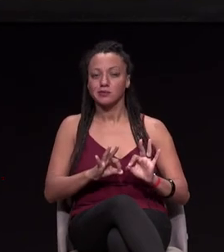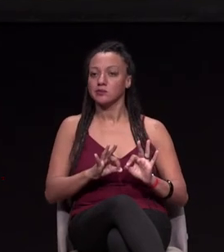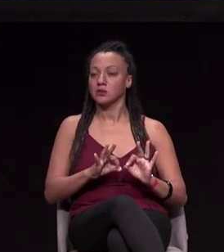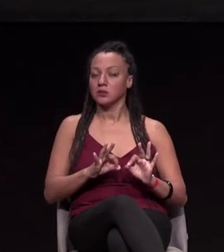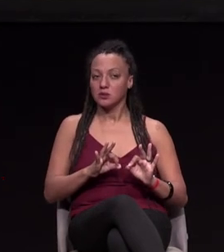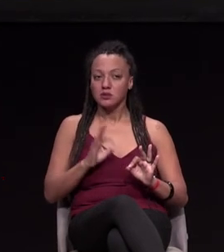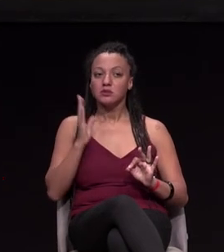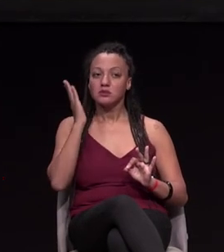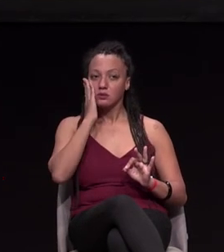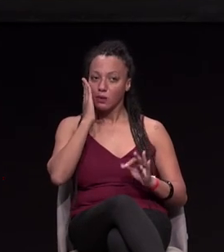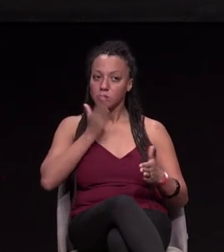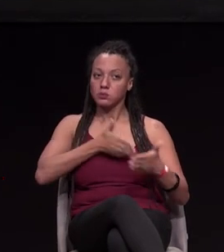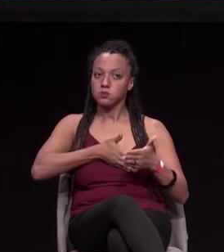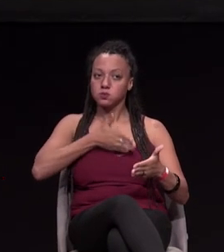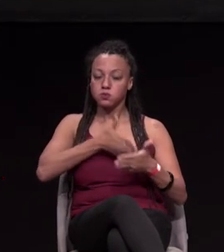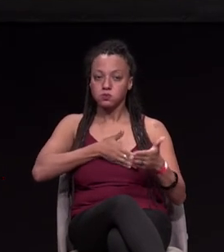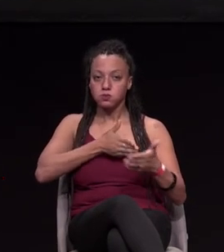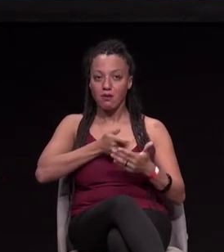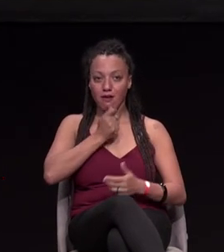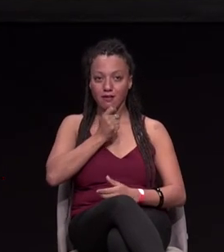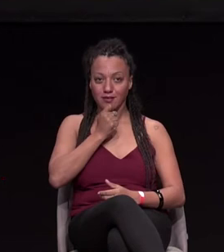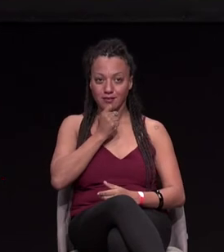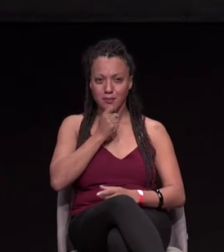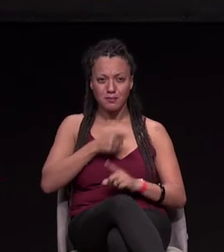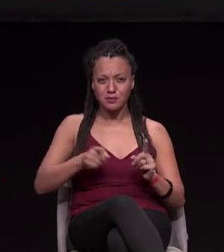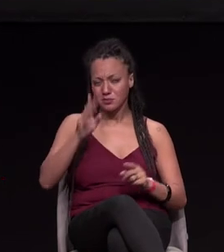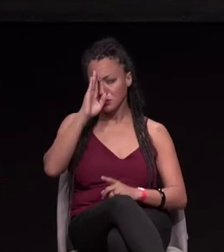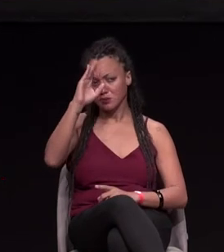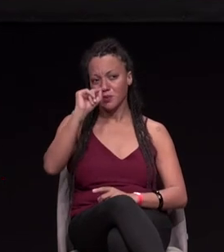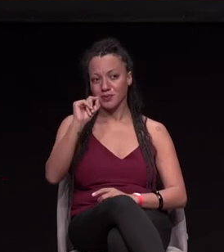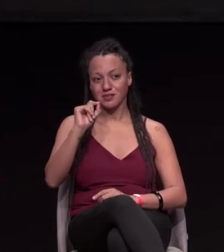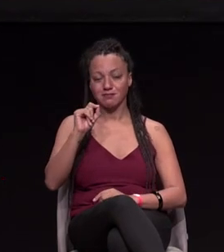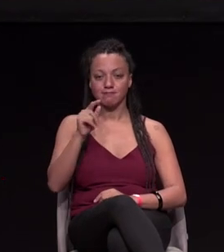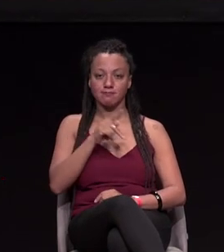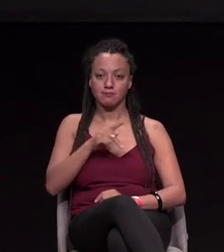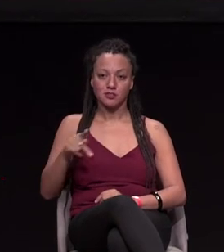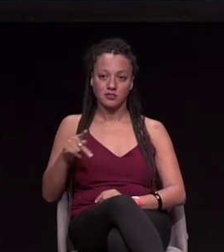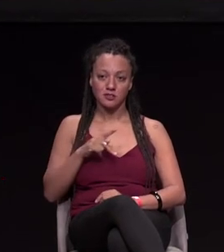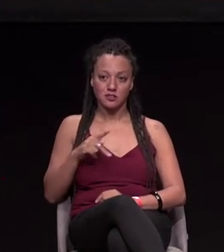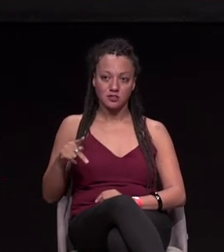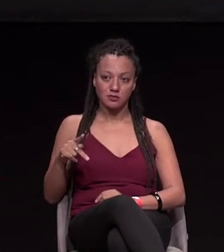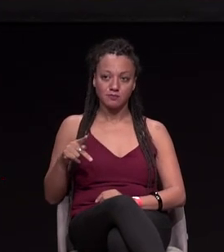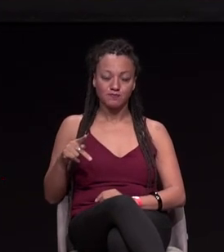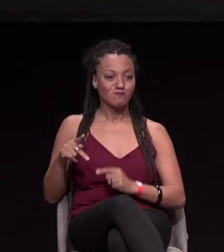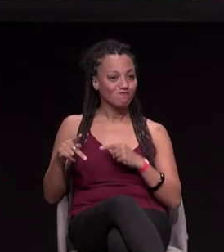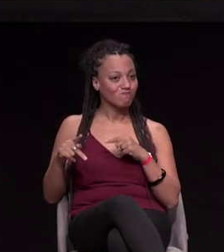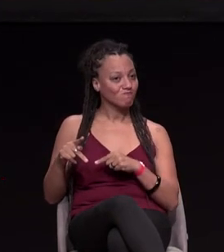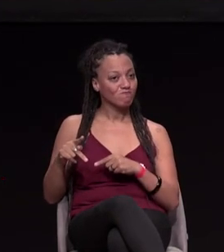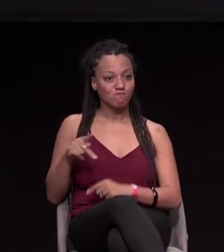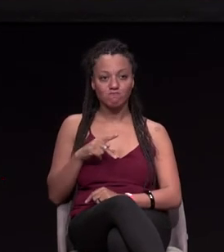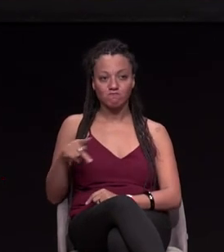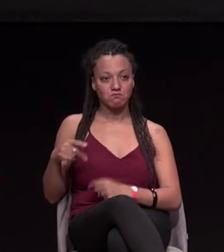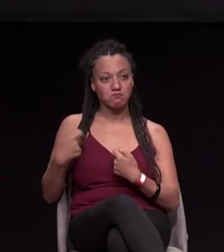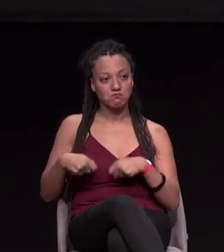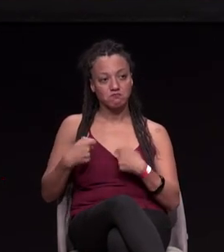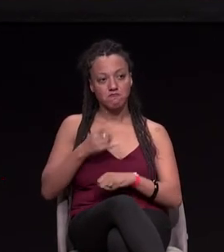porque começa pela formação dos professores é então os professores precisam conhecer